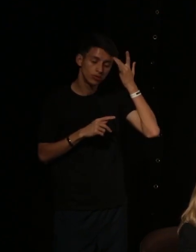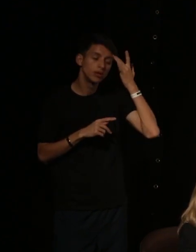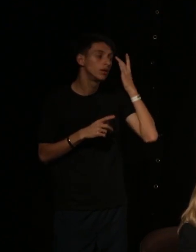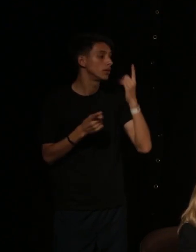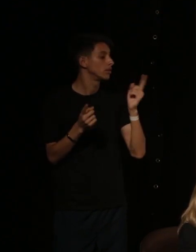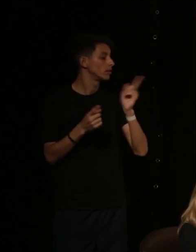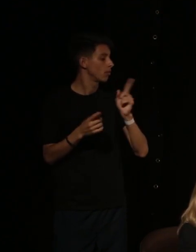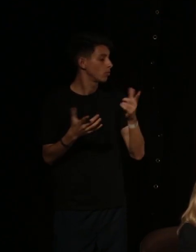inclusivas. Elas terão que ter o selo da inclusão através de uma lei. Só existe